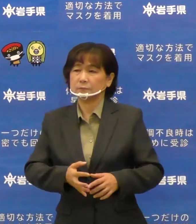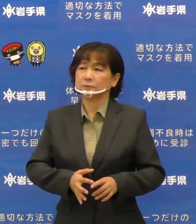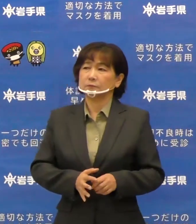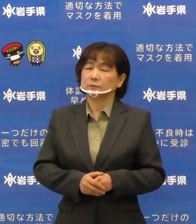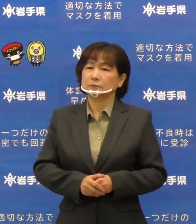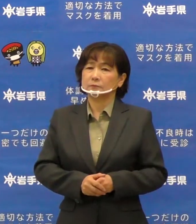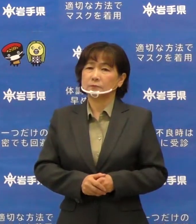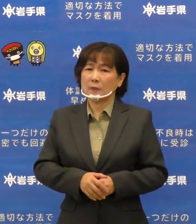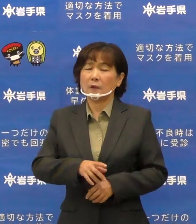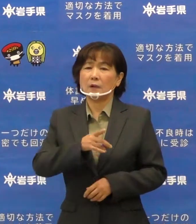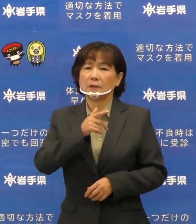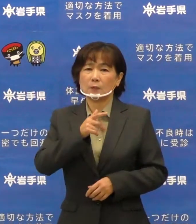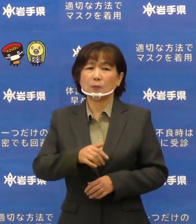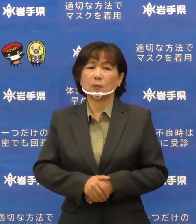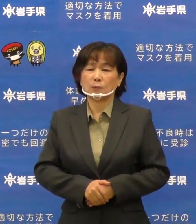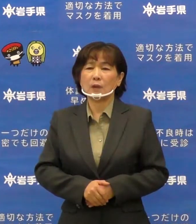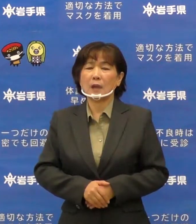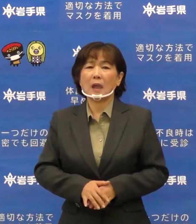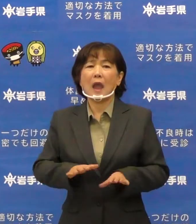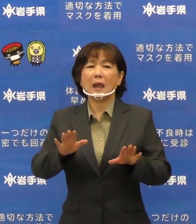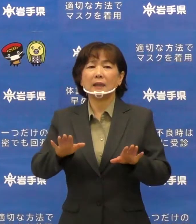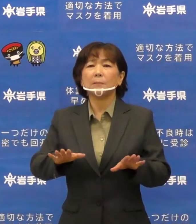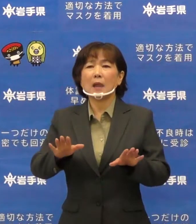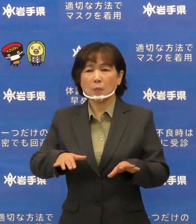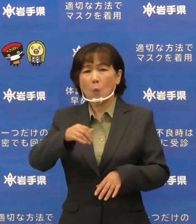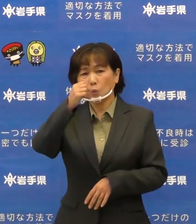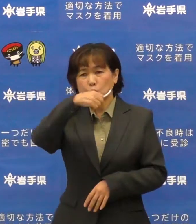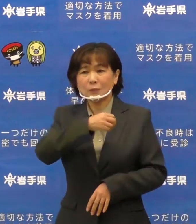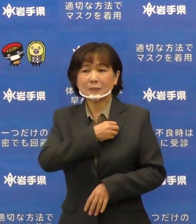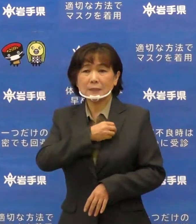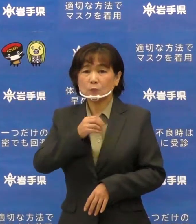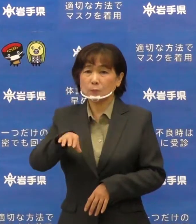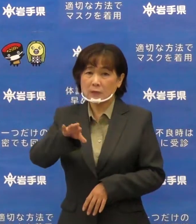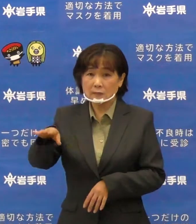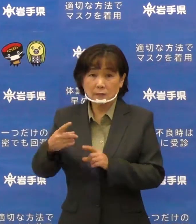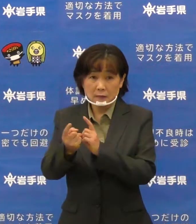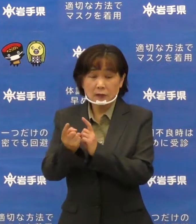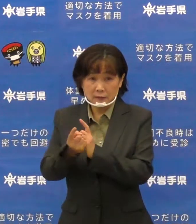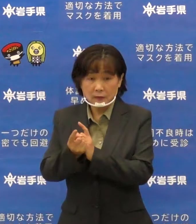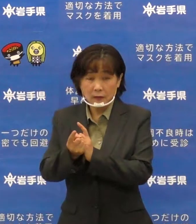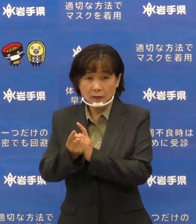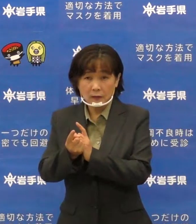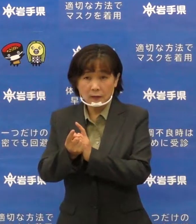そっかそっか、今の衆議院議員さんの任期ということですよね。